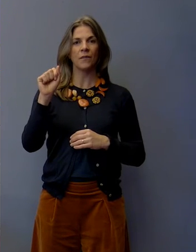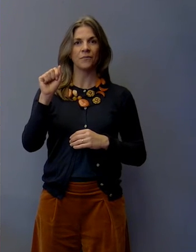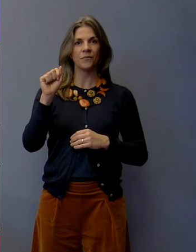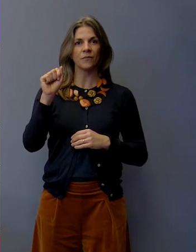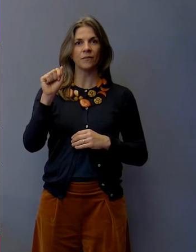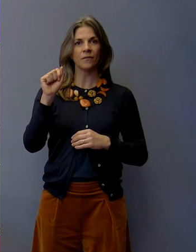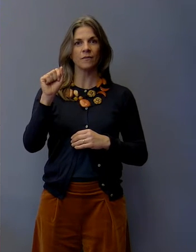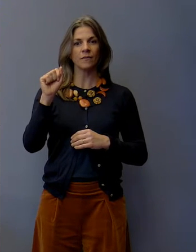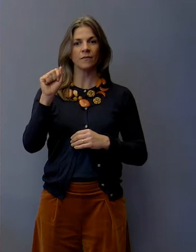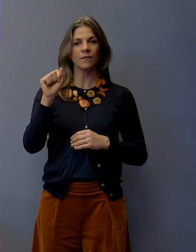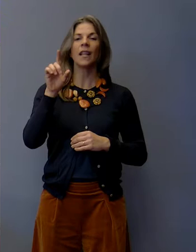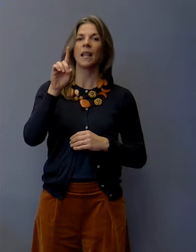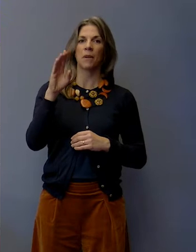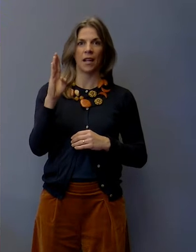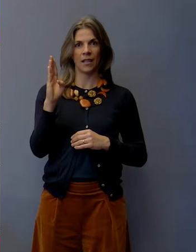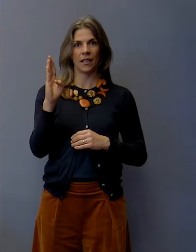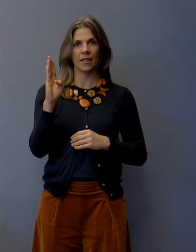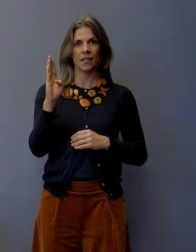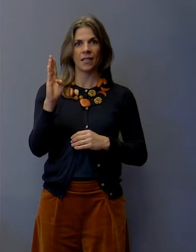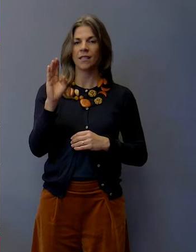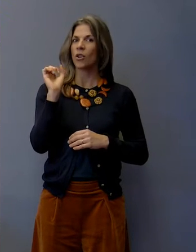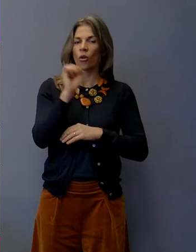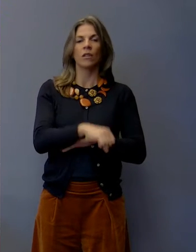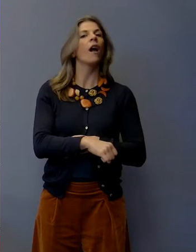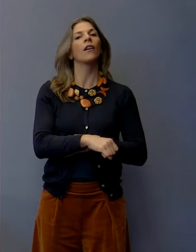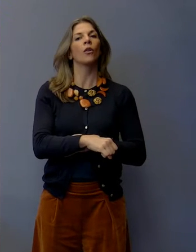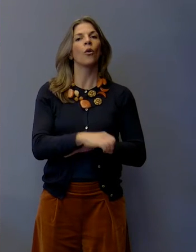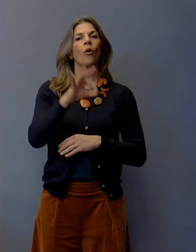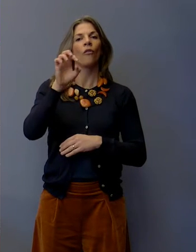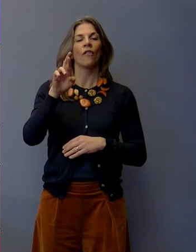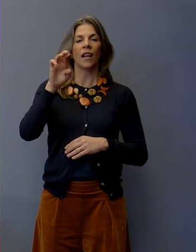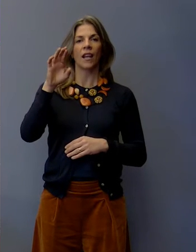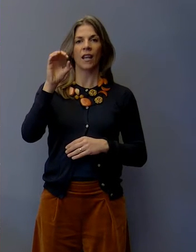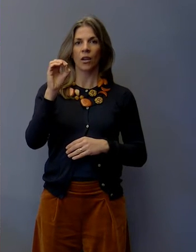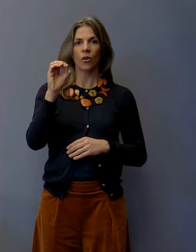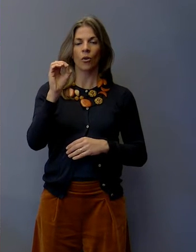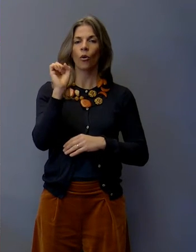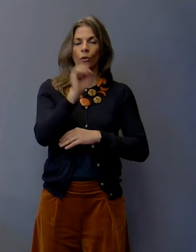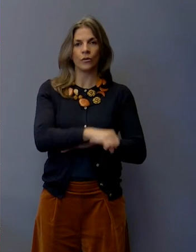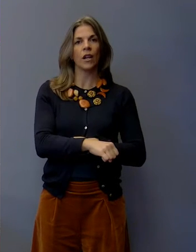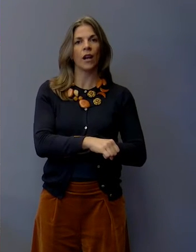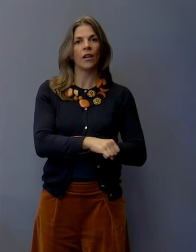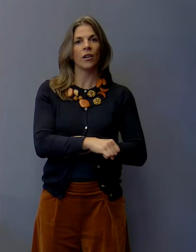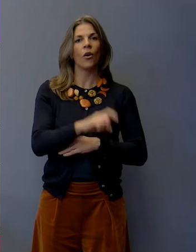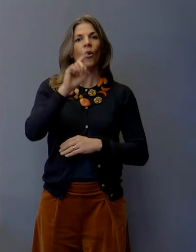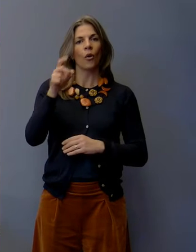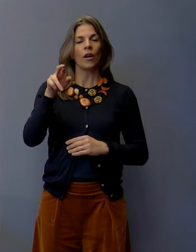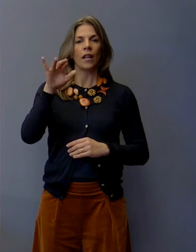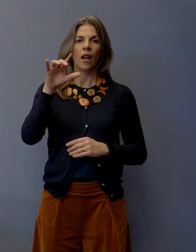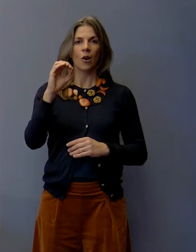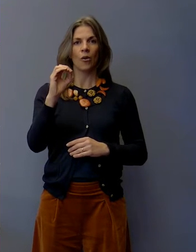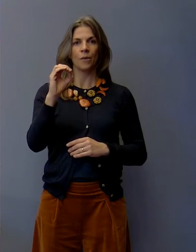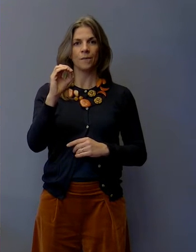consigliere de benedictis contrario consigliere ferrero contrario consigliere grillo